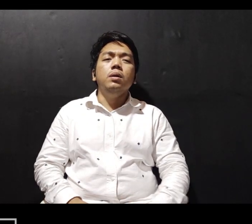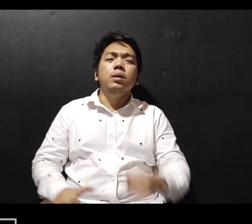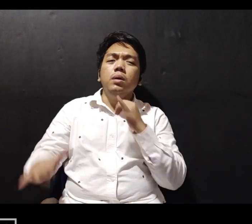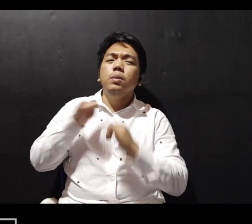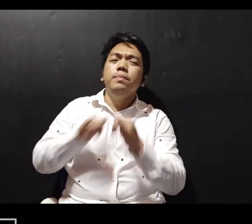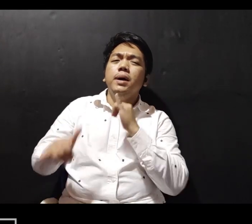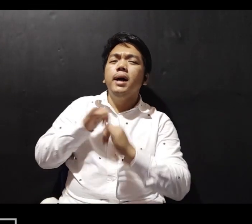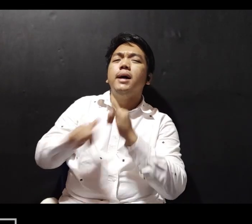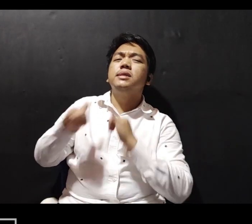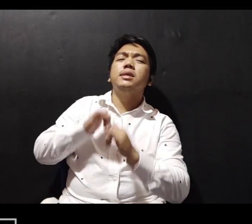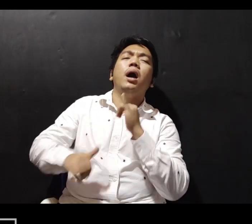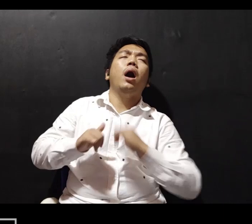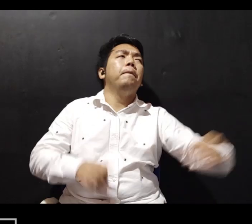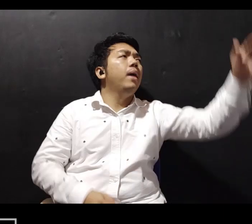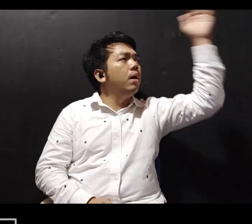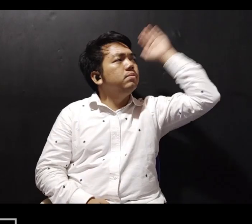Katakan ini dengan iman.